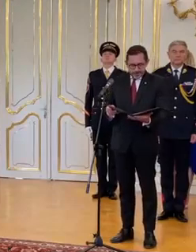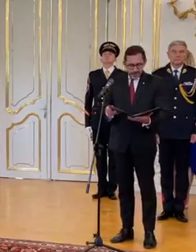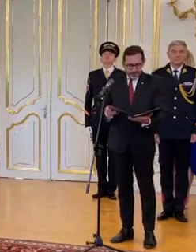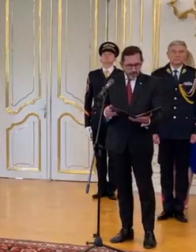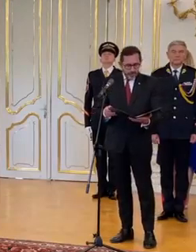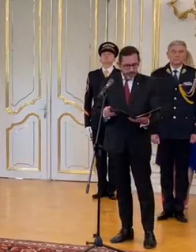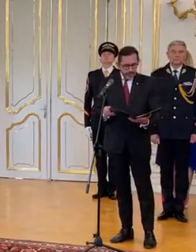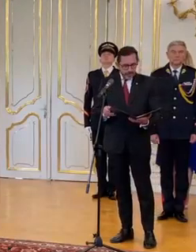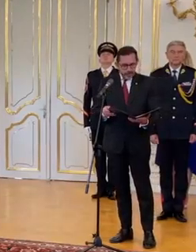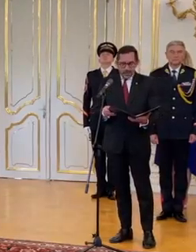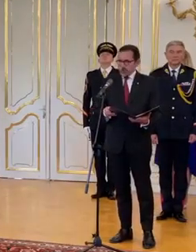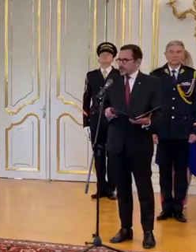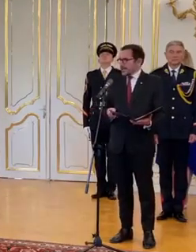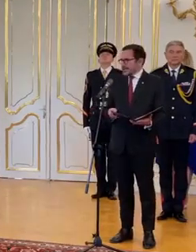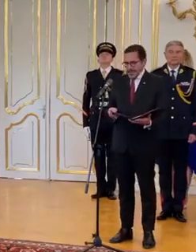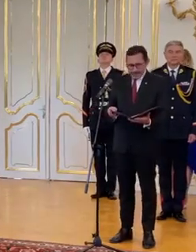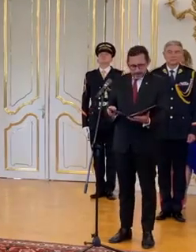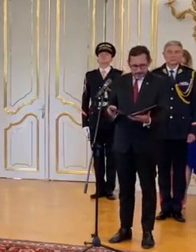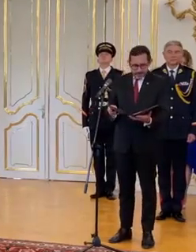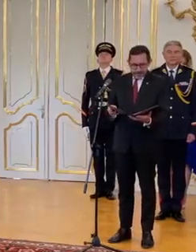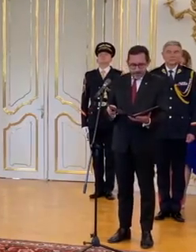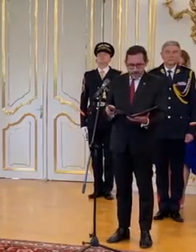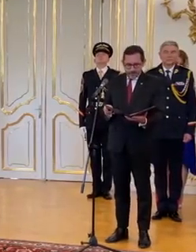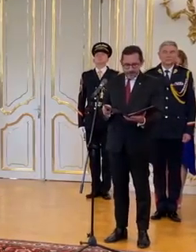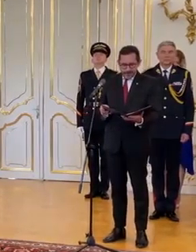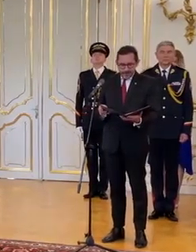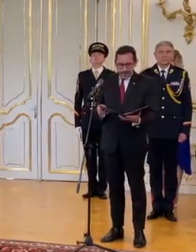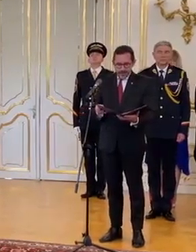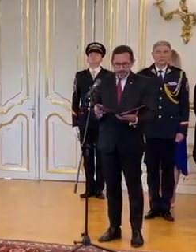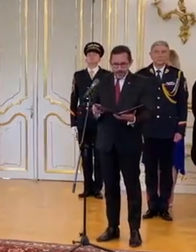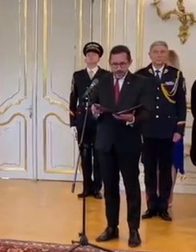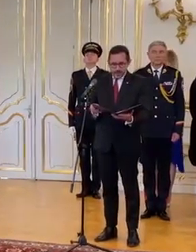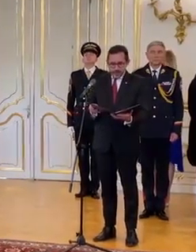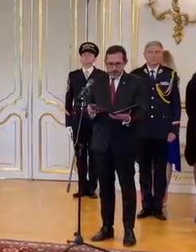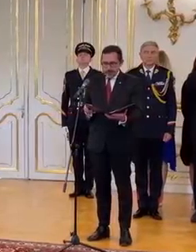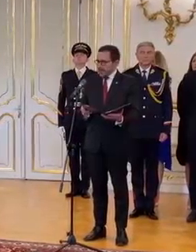Prezidentka Slovenskej republiky podľa článku 116 odsek 7 ústavy